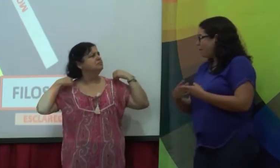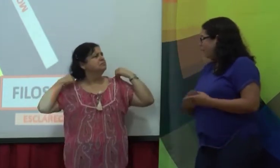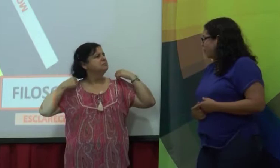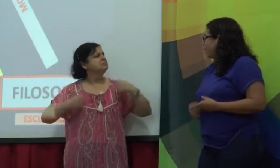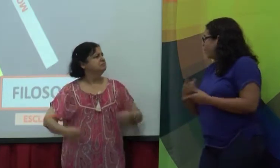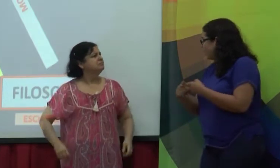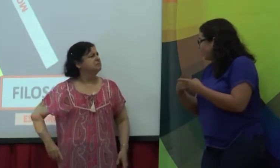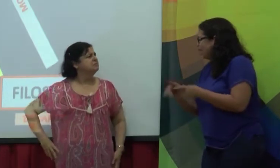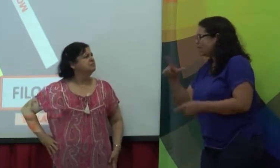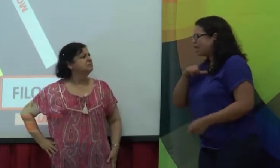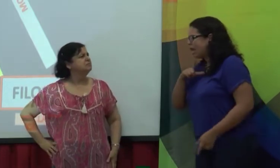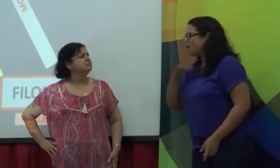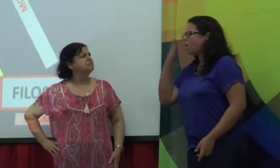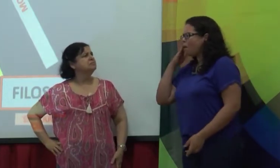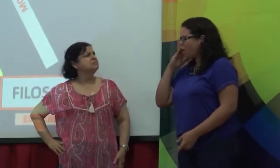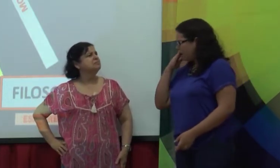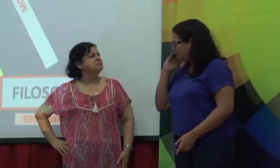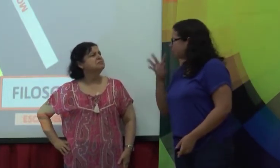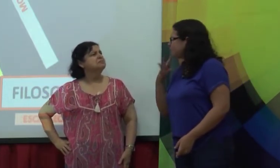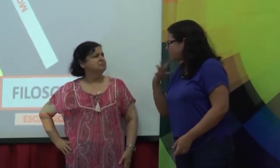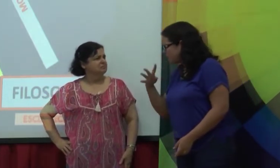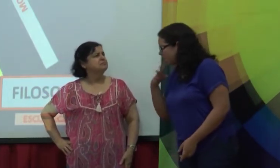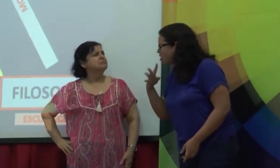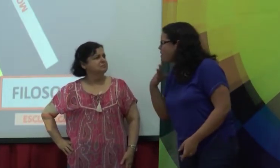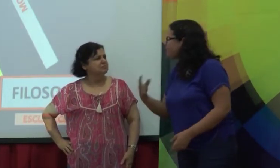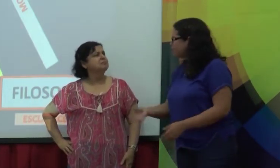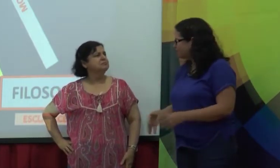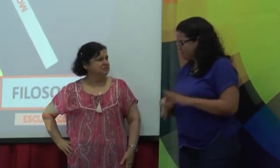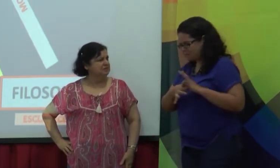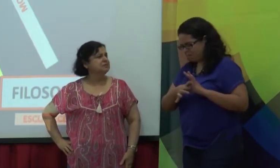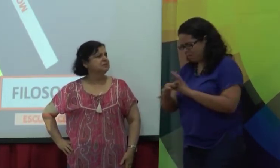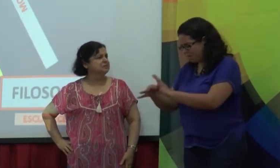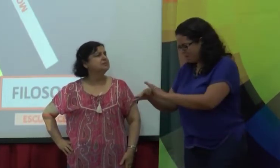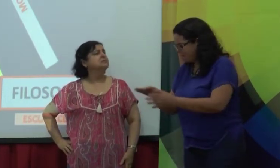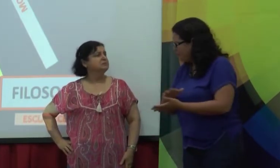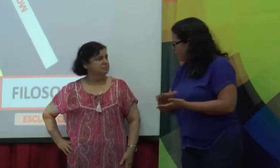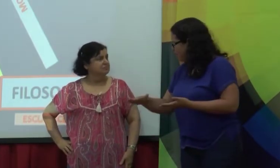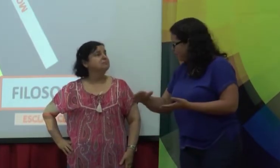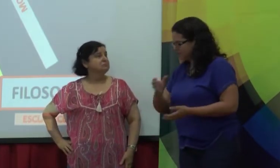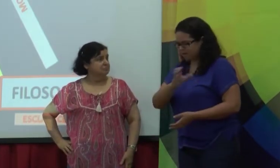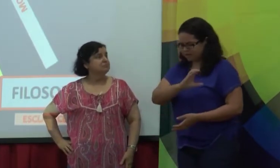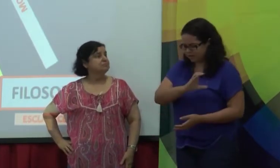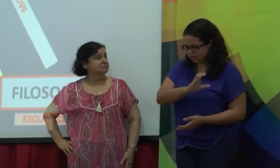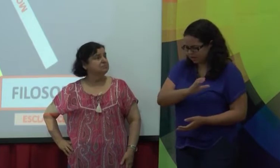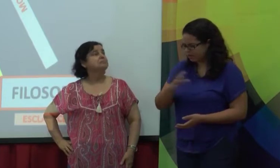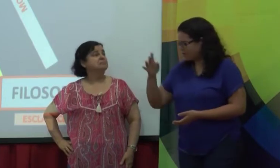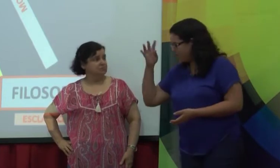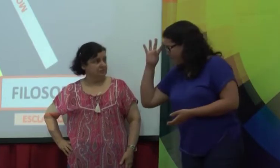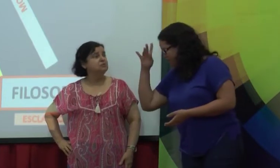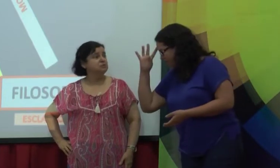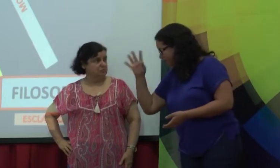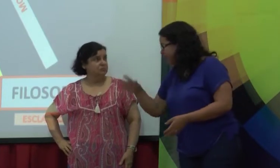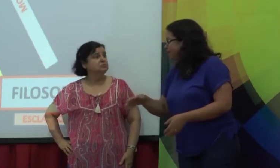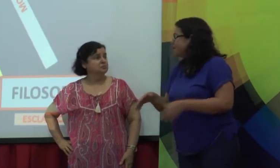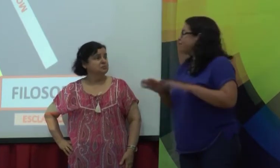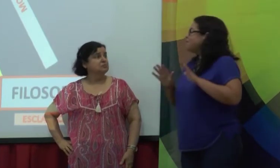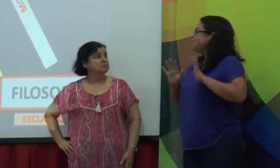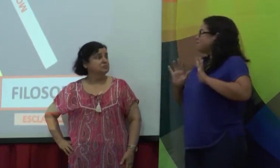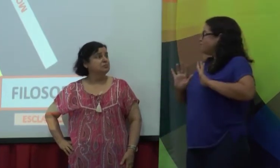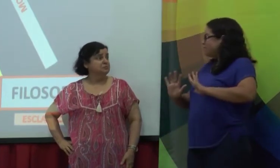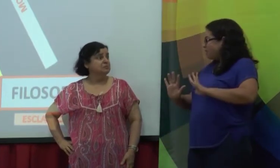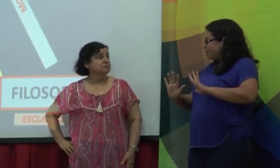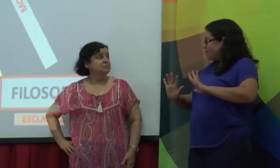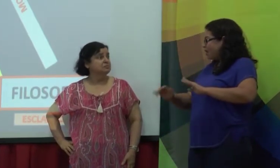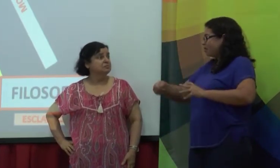a religião? Por quê? O conhecimento, a união entre filosofia e ciência que